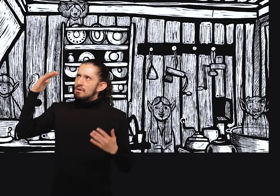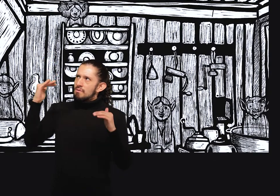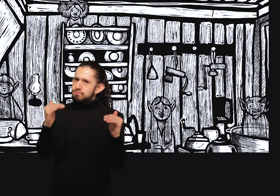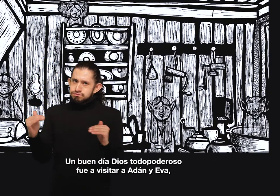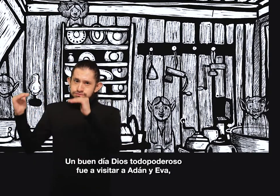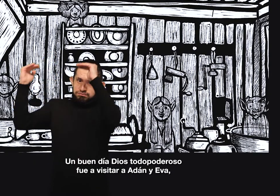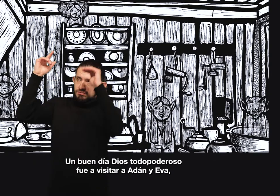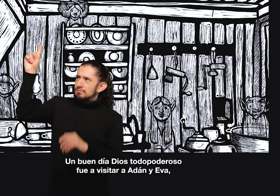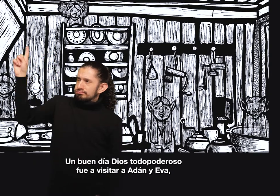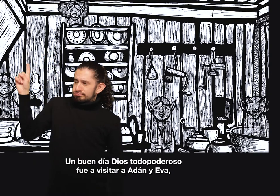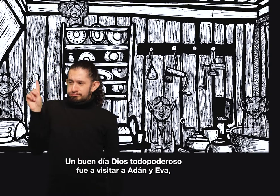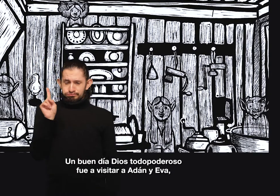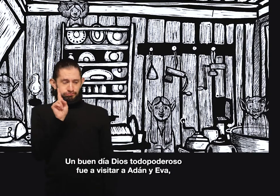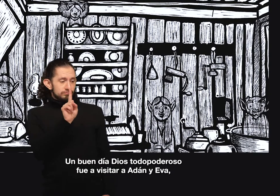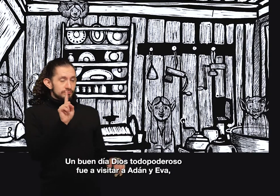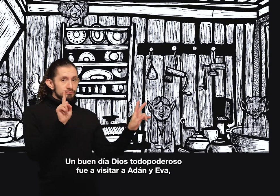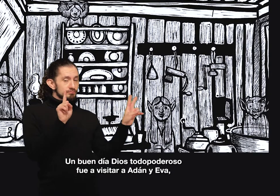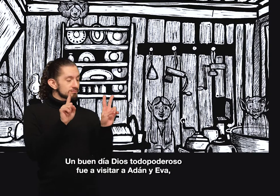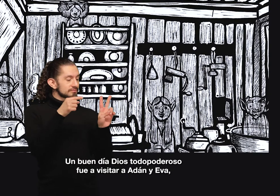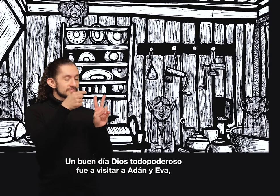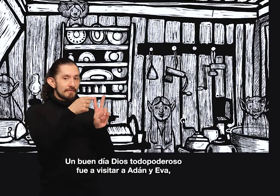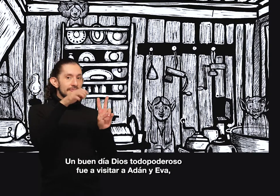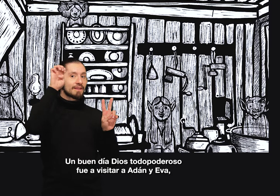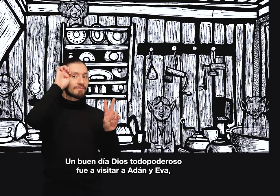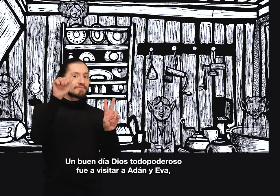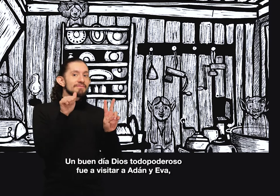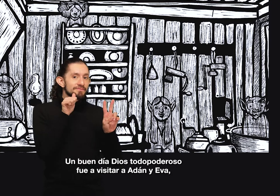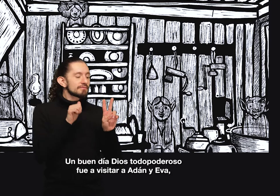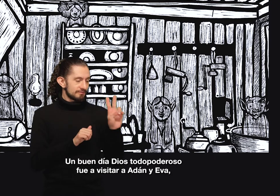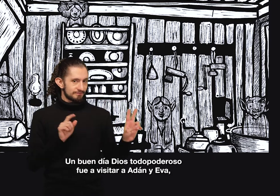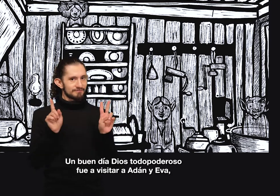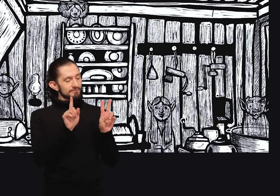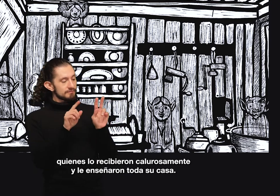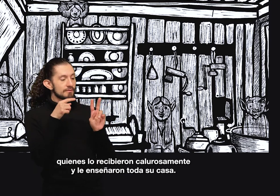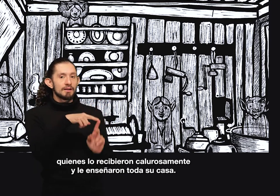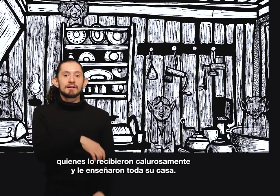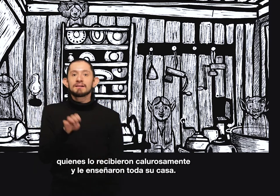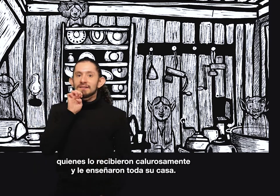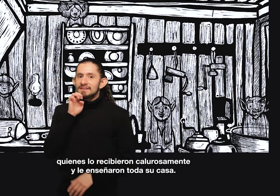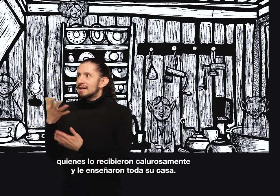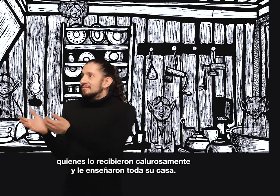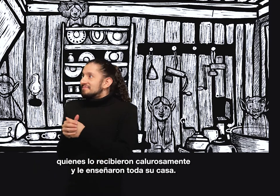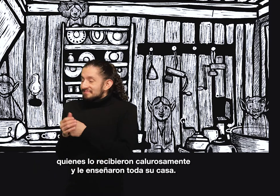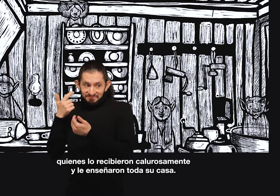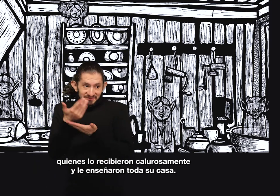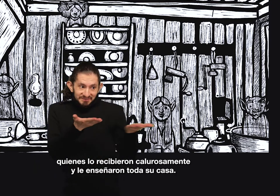Un buen día Dios Todopoderoso fue a visitar a Adán y Eva, quienes los recibieron calurosamente